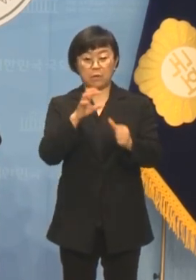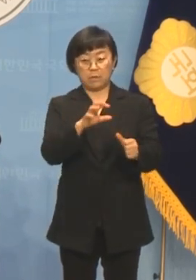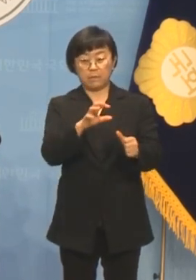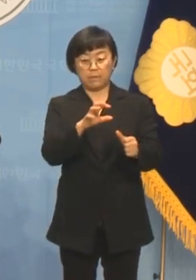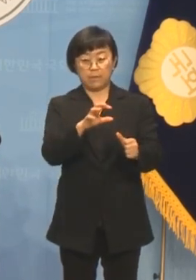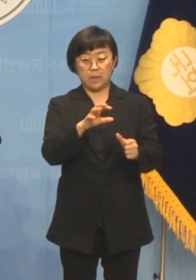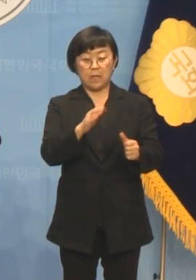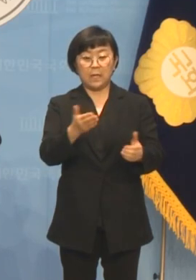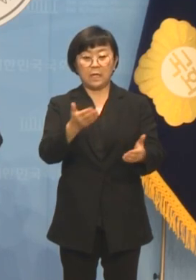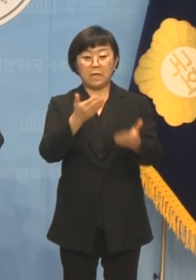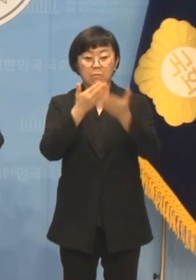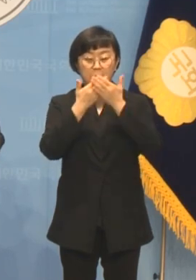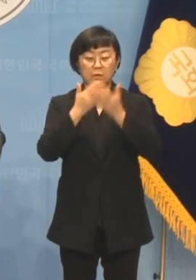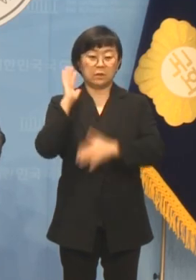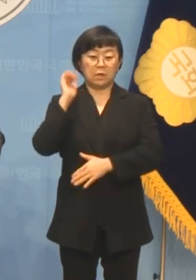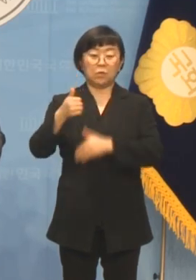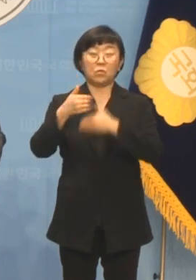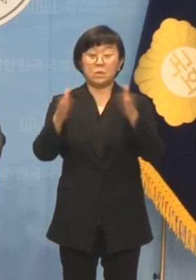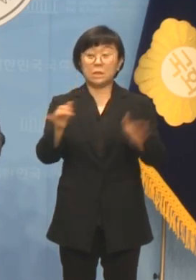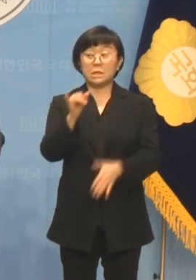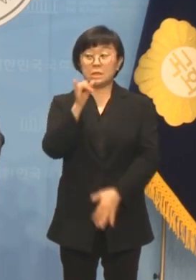입틀막 대통령실이